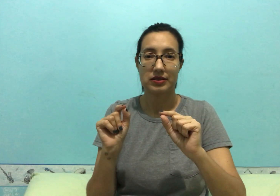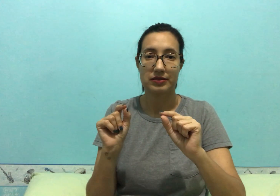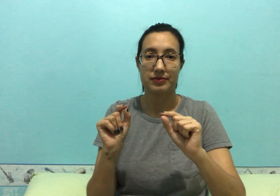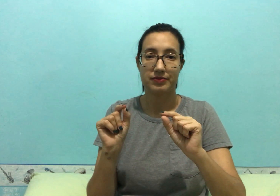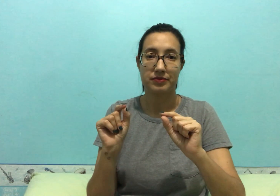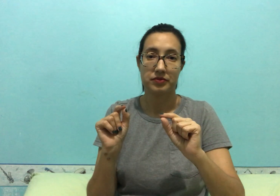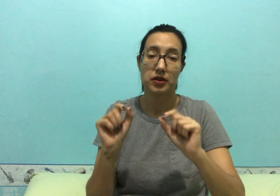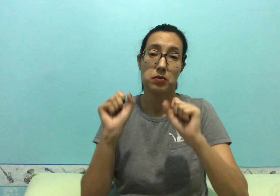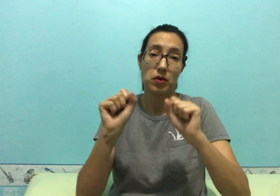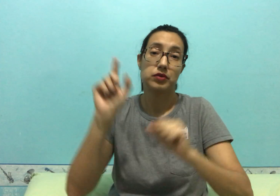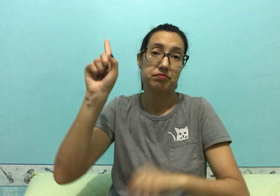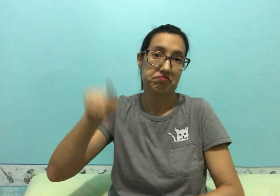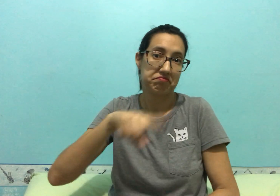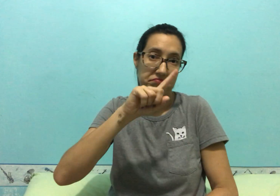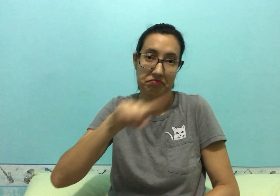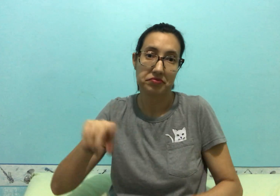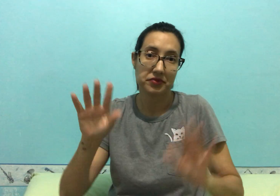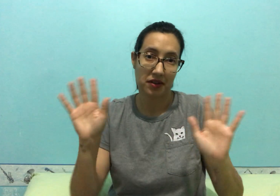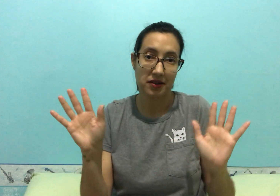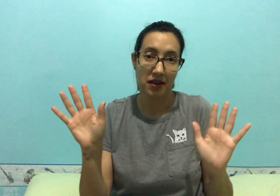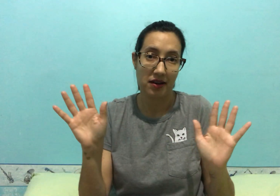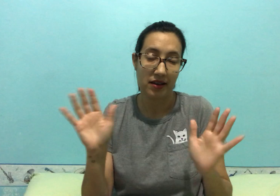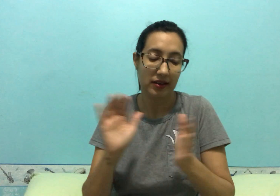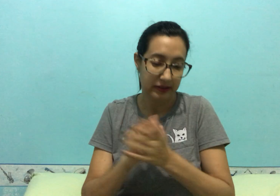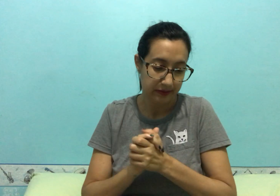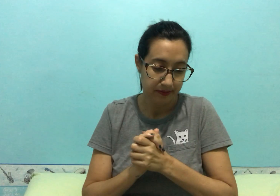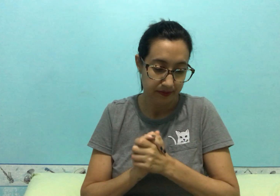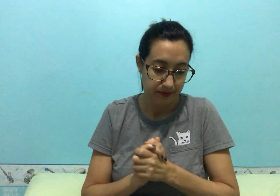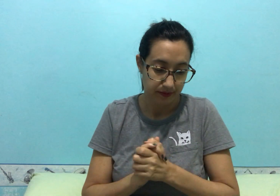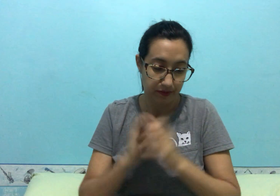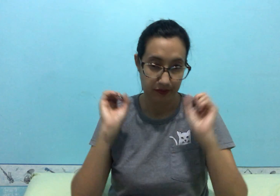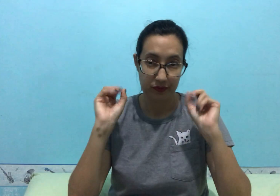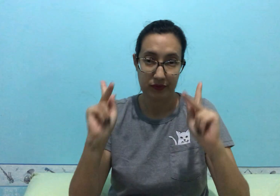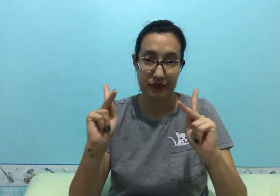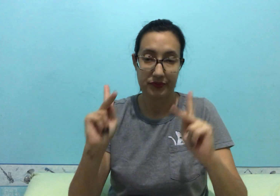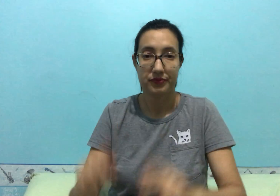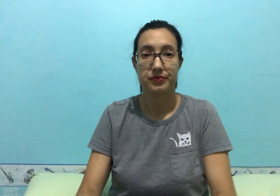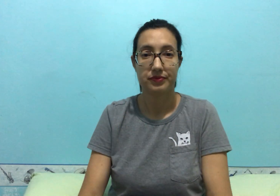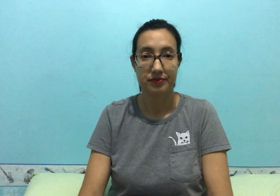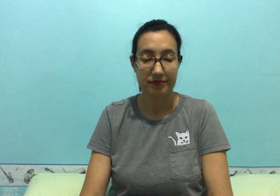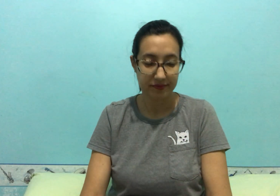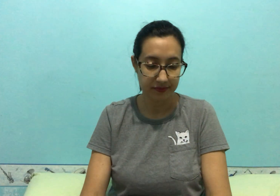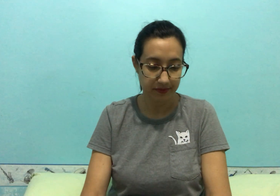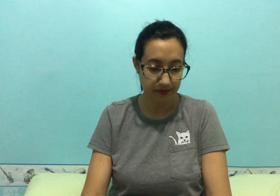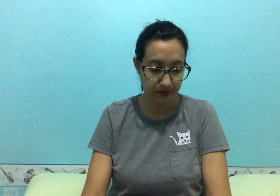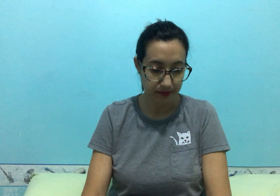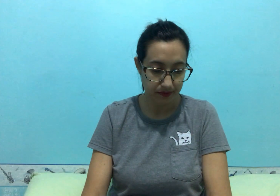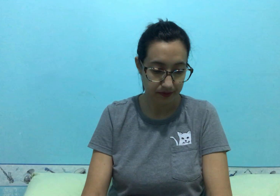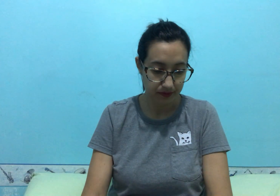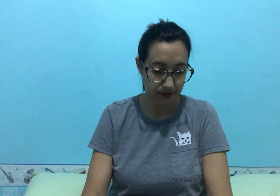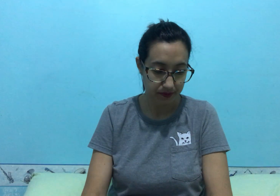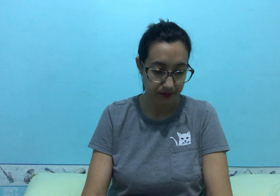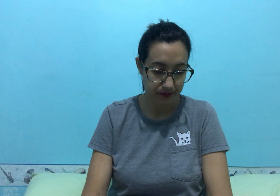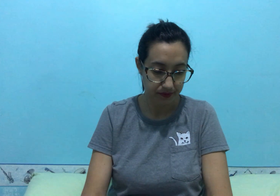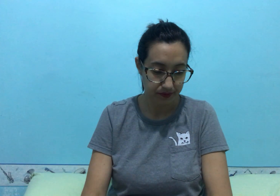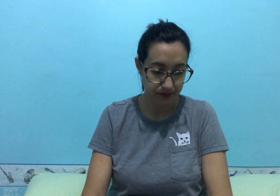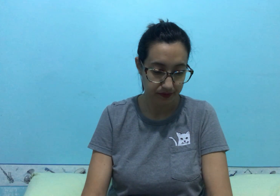Então, nós temos aqui duplas inversões, está cancelado, ok? E aí, aqui agora, nós temos uma porta